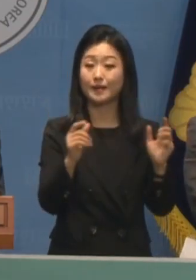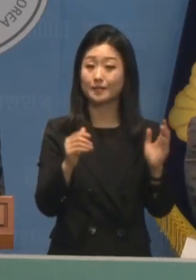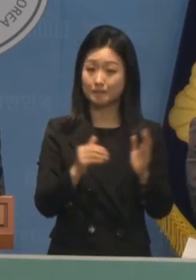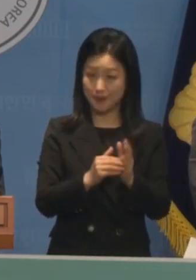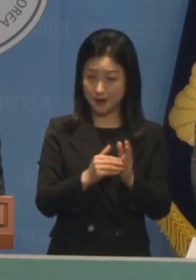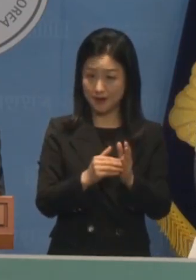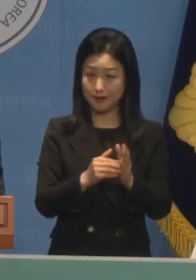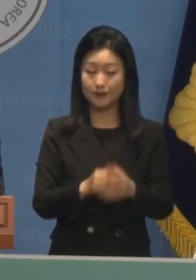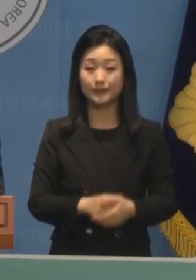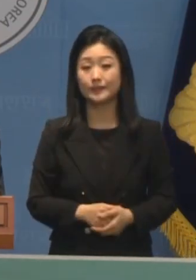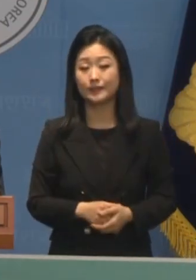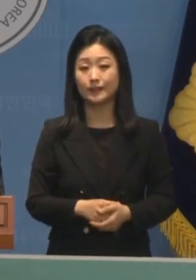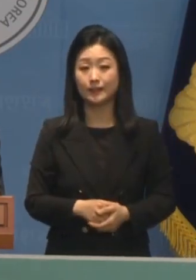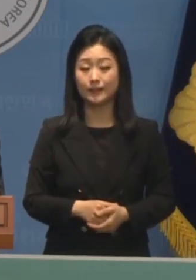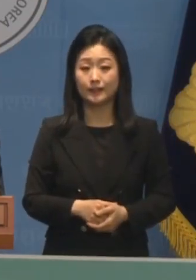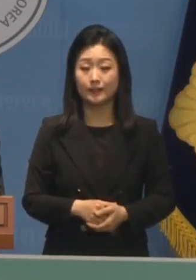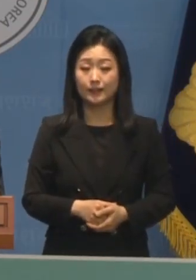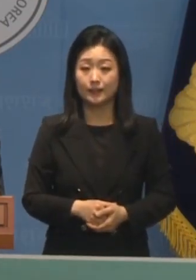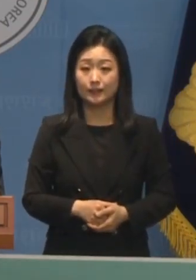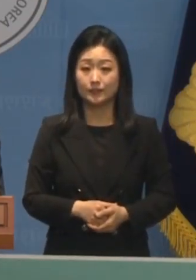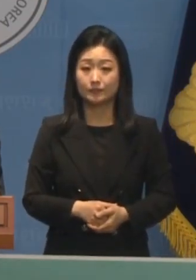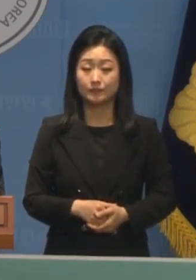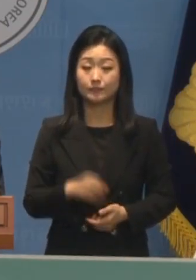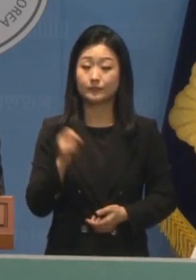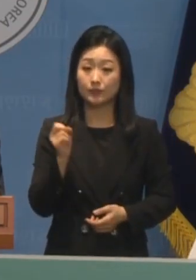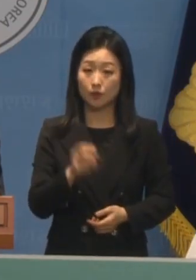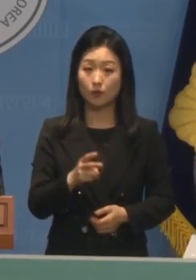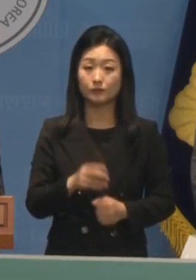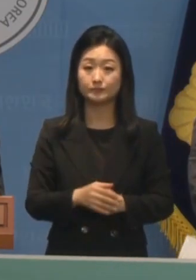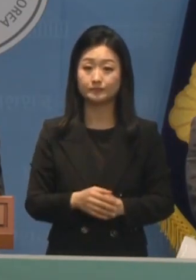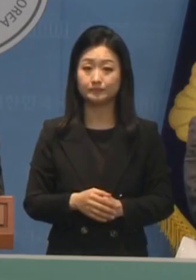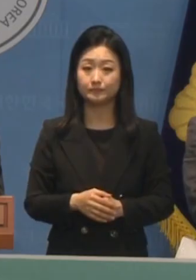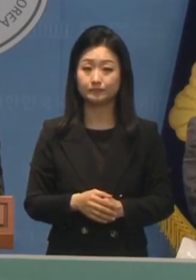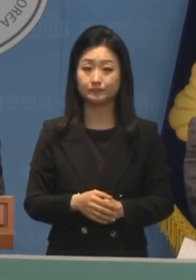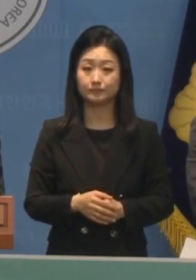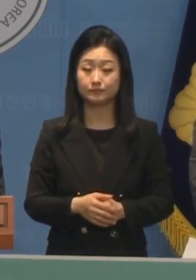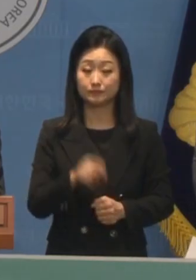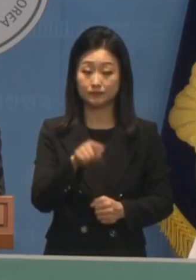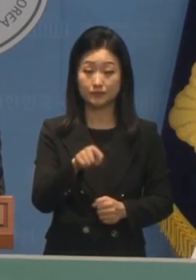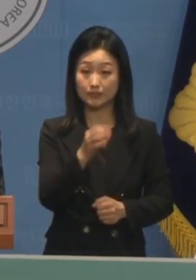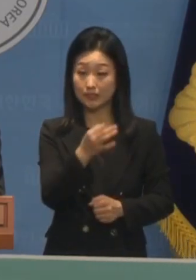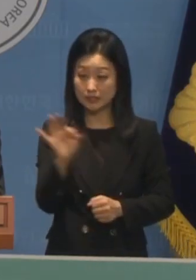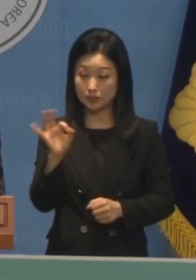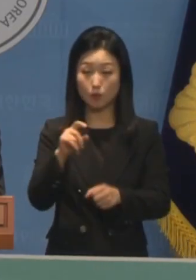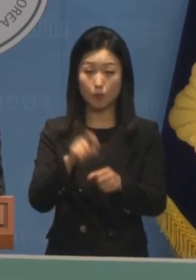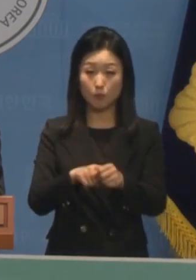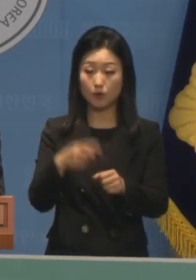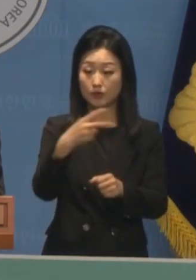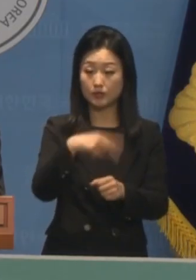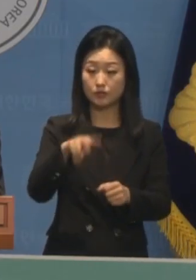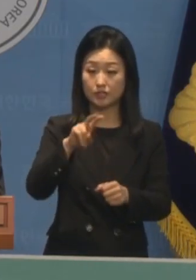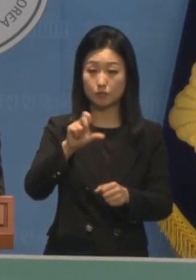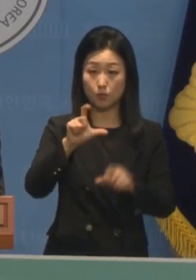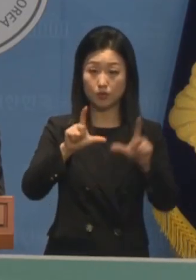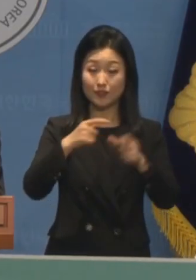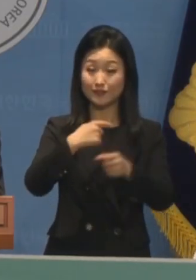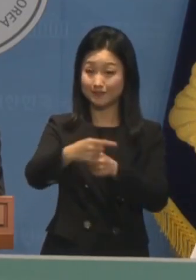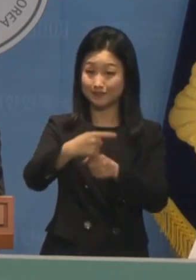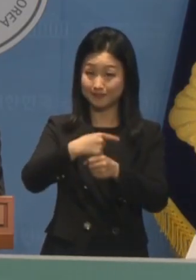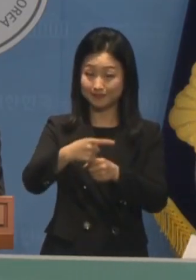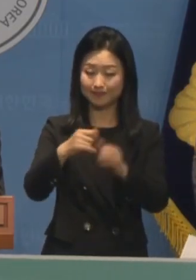기여하고 있다는 점을 재확인할 수 있었으며 이를 인정한다는 의미에서 2025년을 두